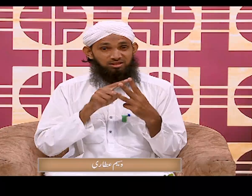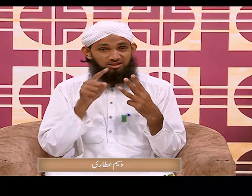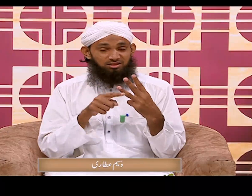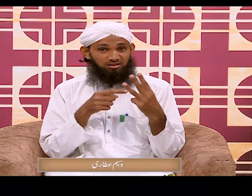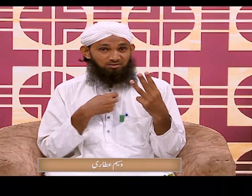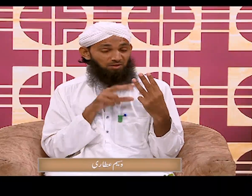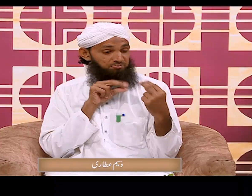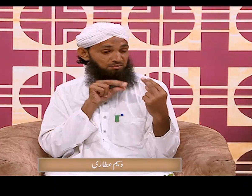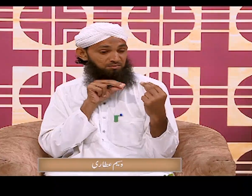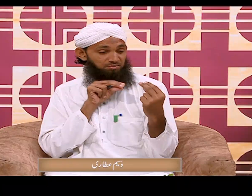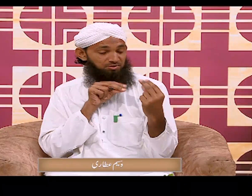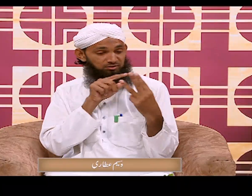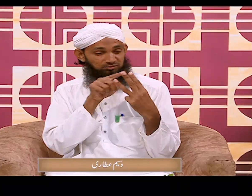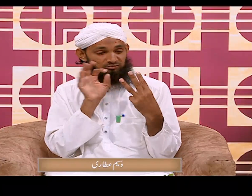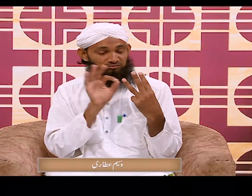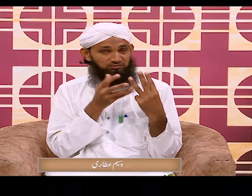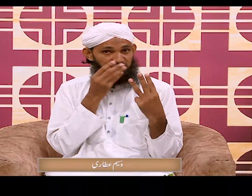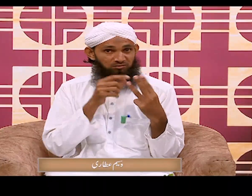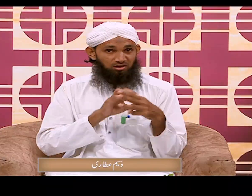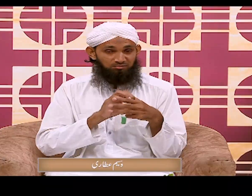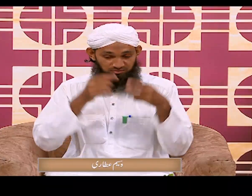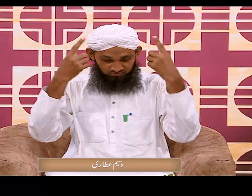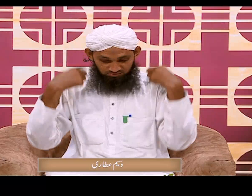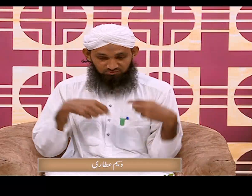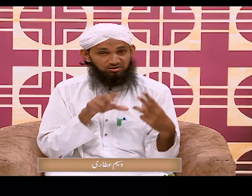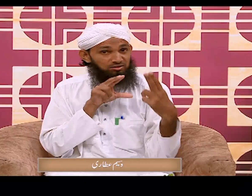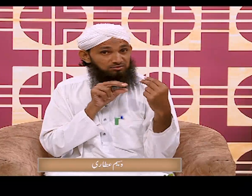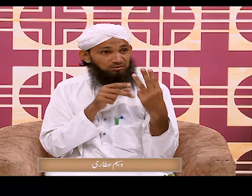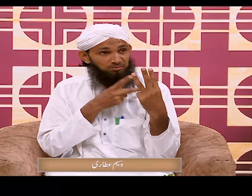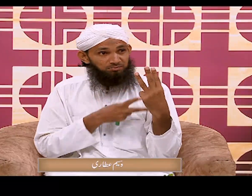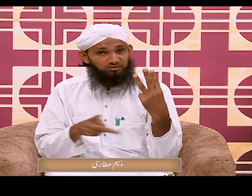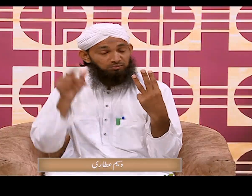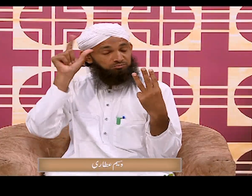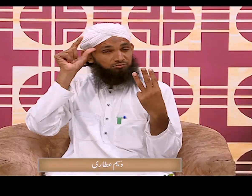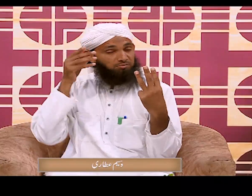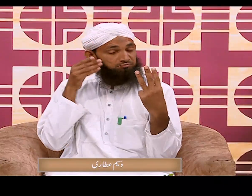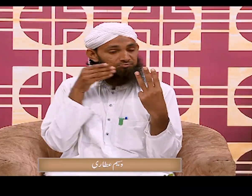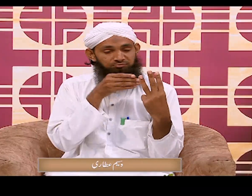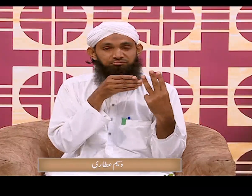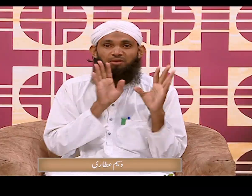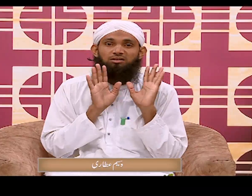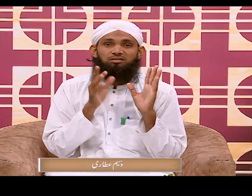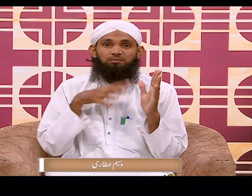باتیں بیان کرتا رہے، اپنے اعضاء کو ہر وقت ان میں مصروف رکھے۔ اے عاشقان رسول،